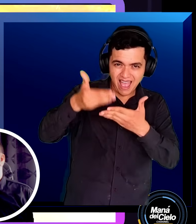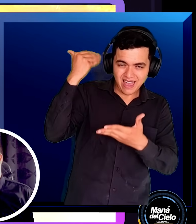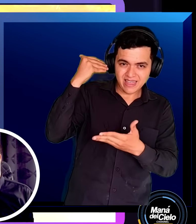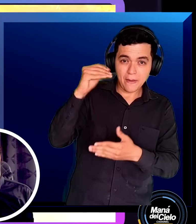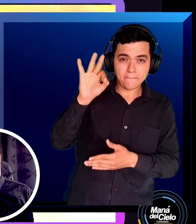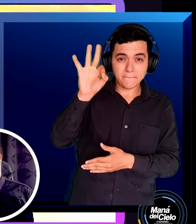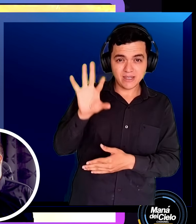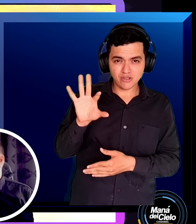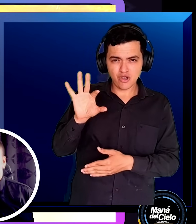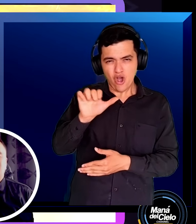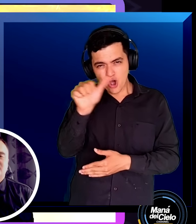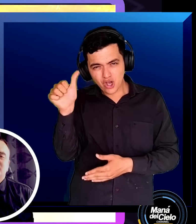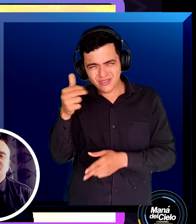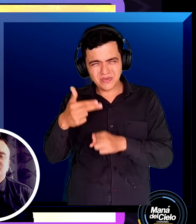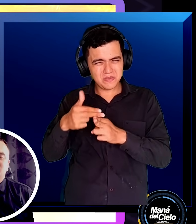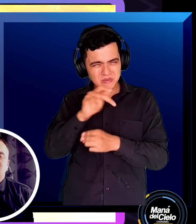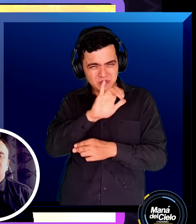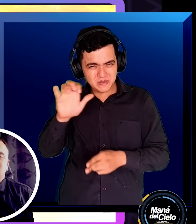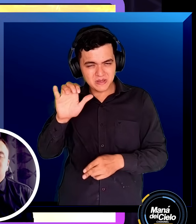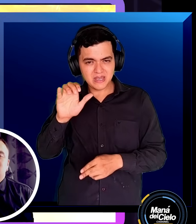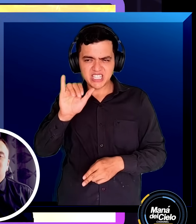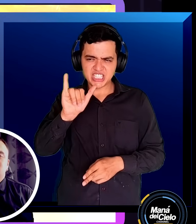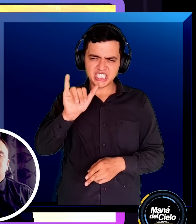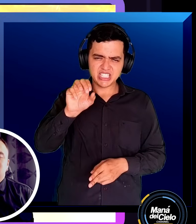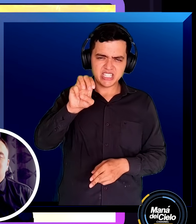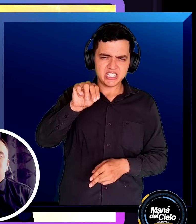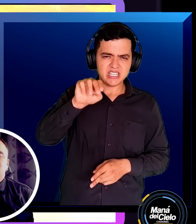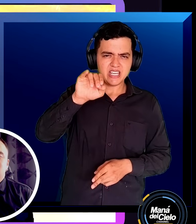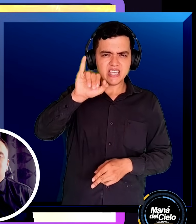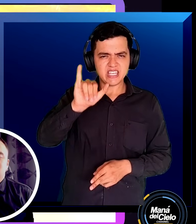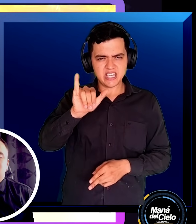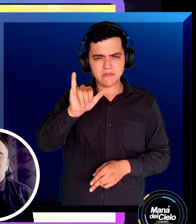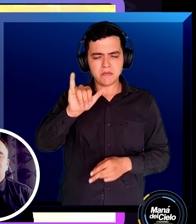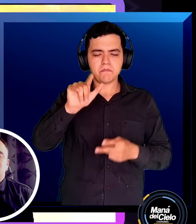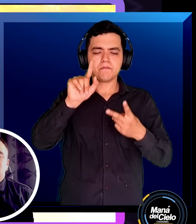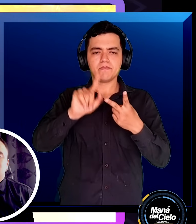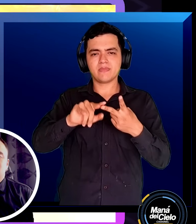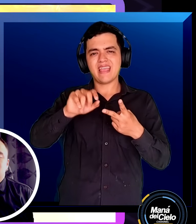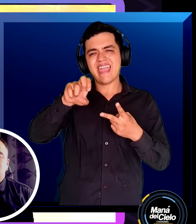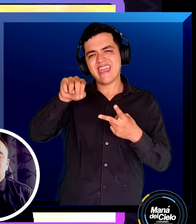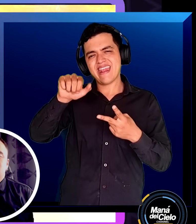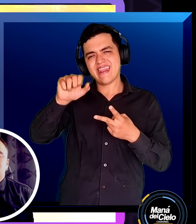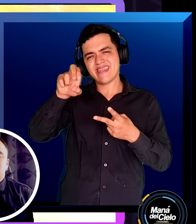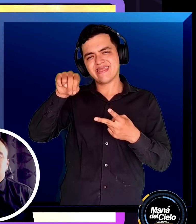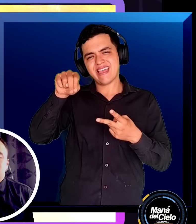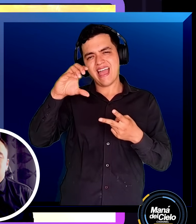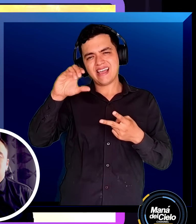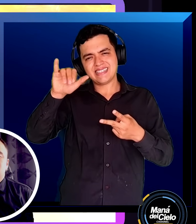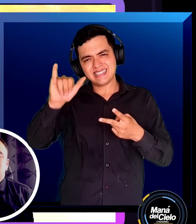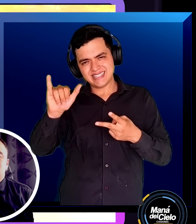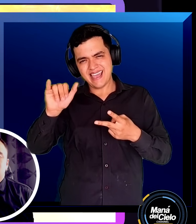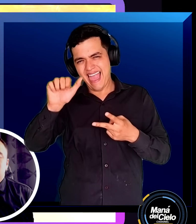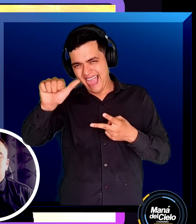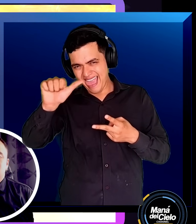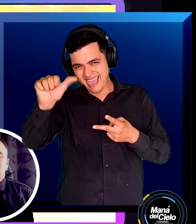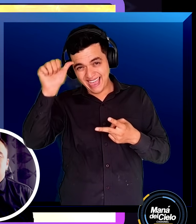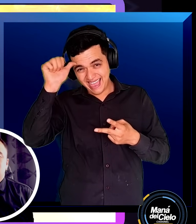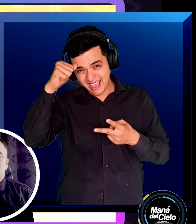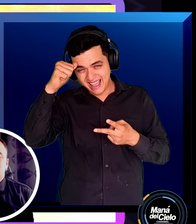Ahora, de pronto, ya no tengo las mismas fuerzas. Mucho deseo, sí.